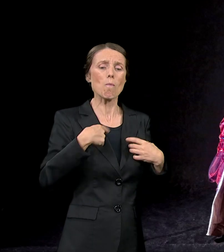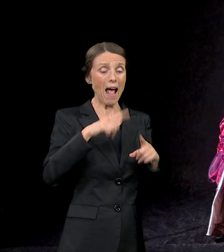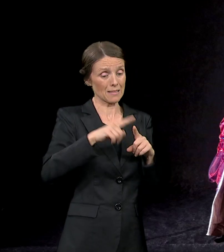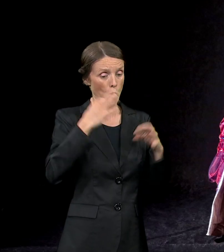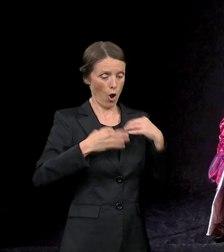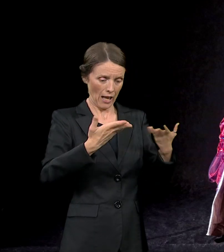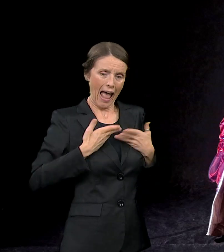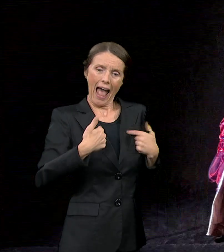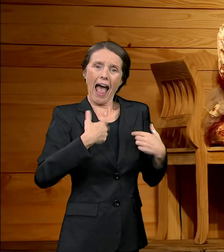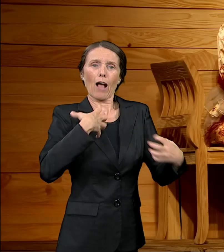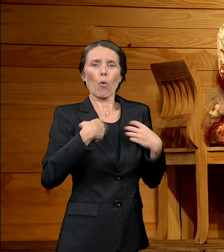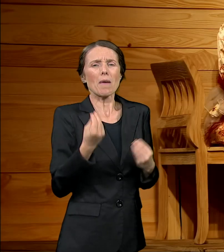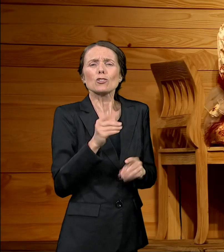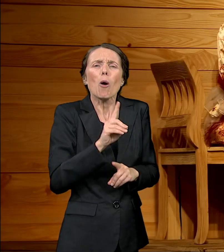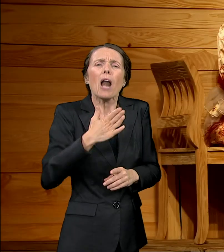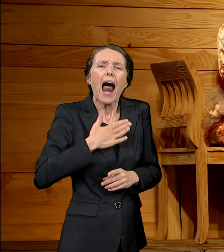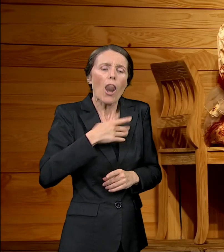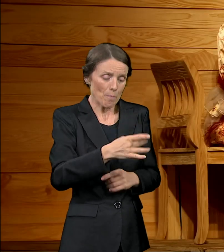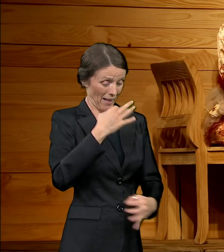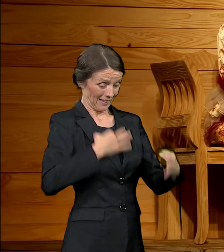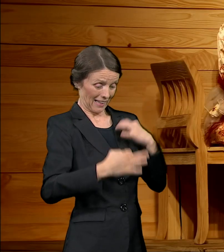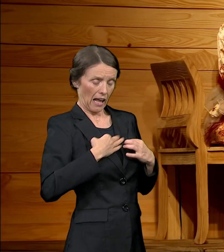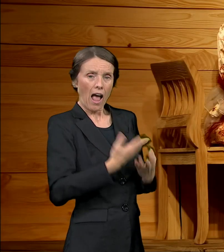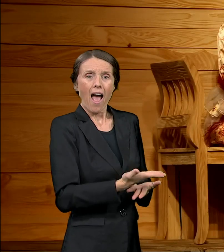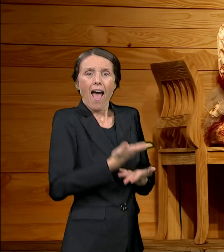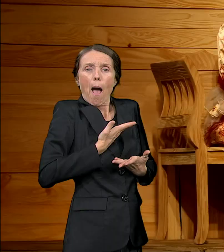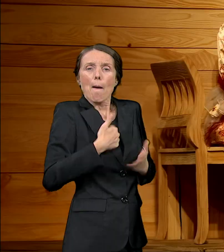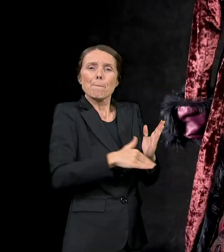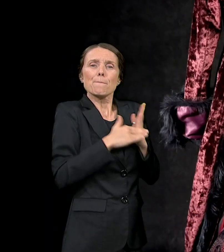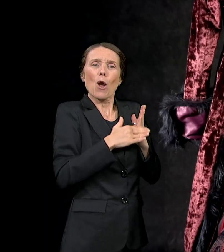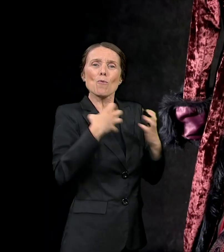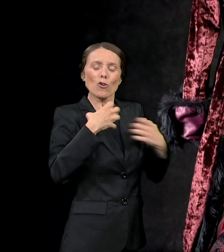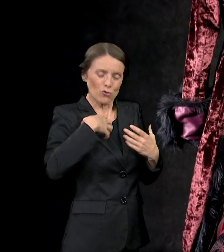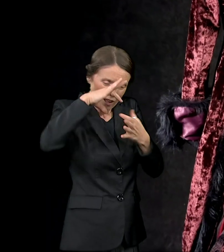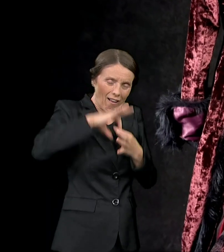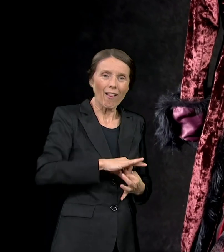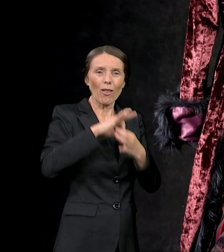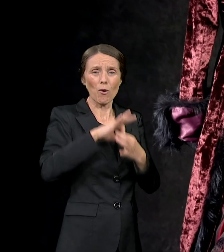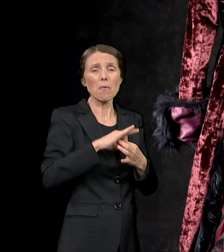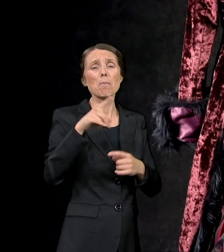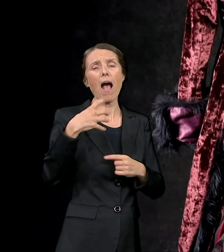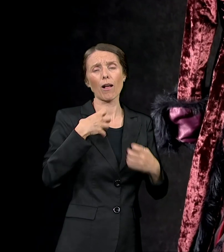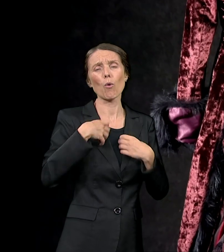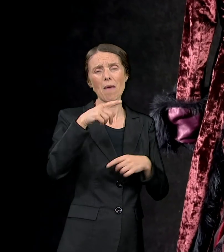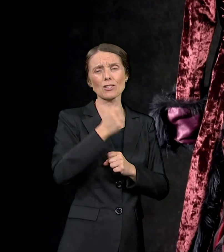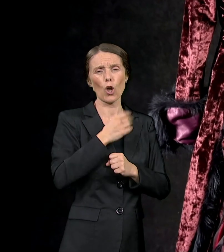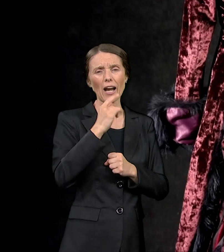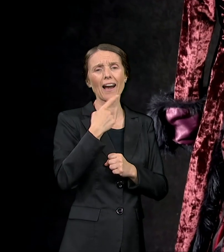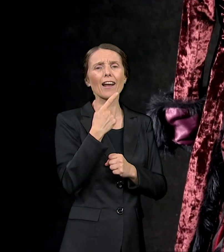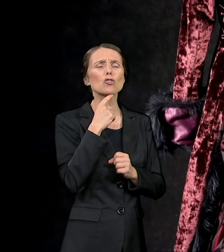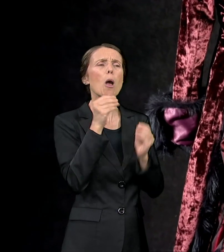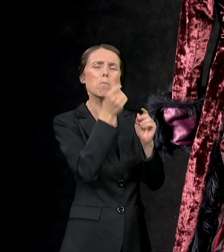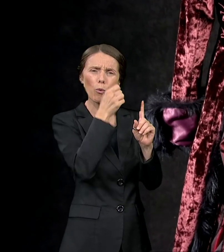sebi. Ili, kako to kaže glumac Zoran Rankić, naša buca jeste umetnik, koji nas ljubavlju odeva i sa smeškom